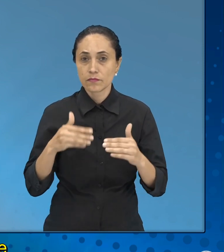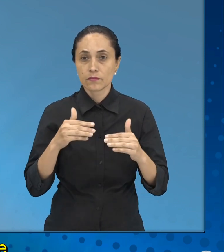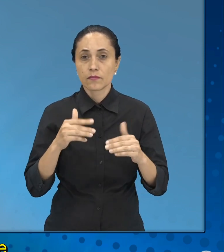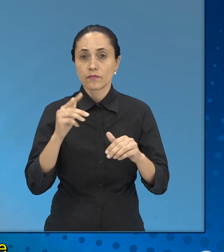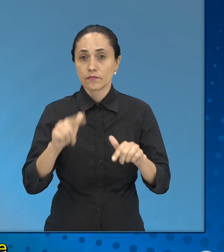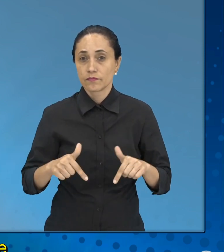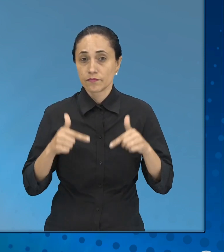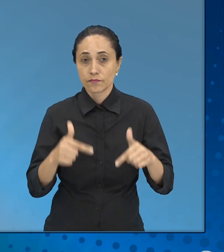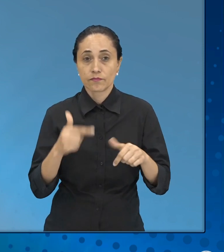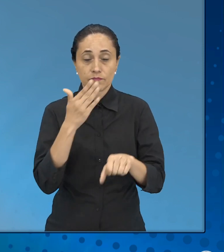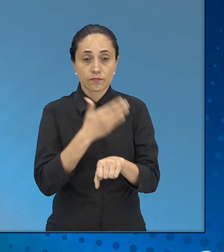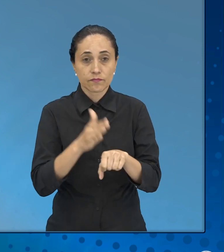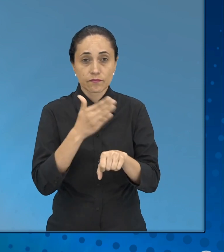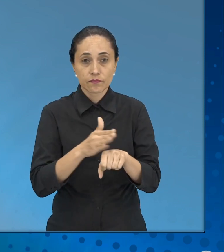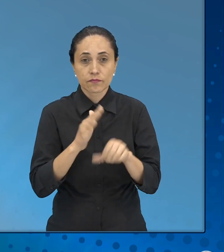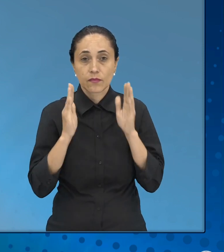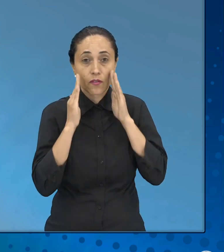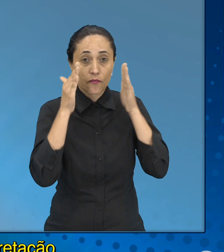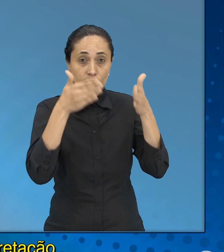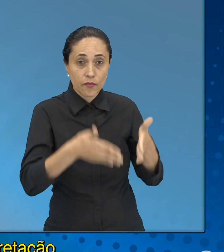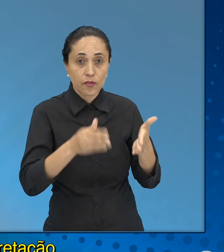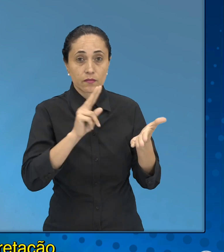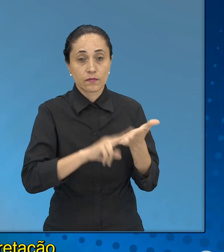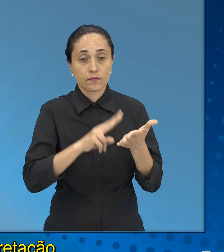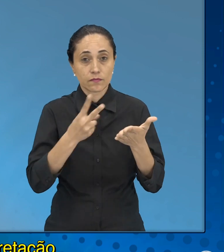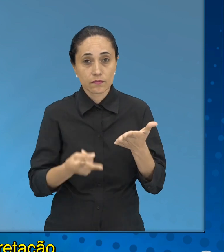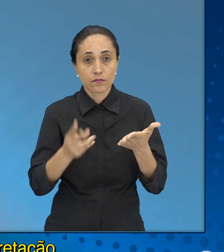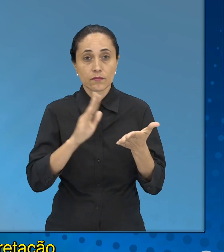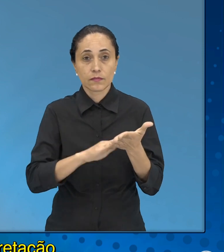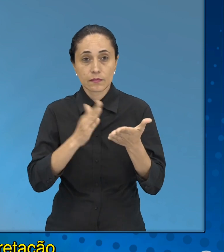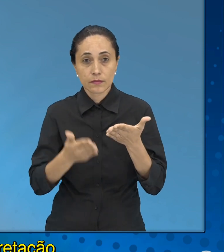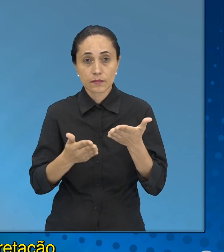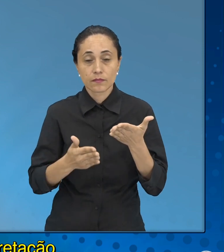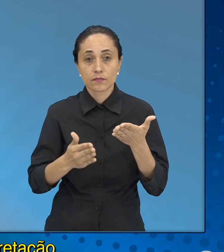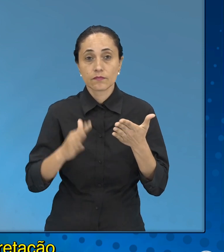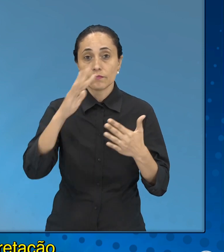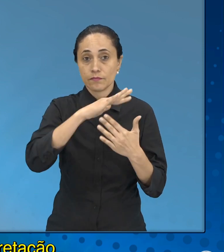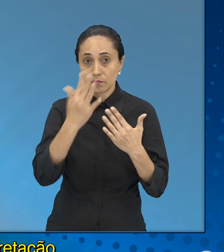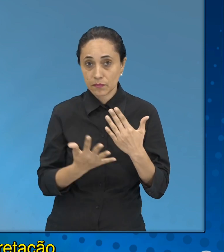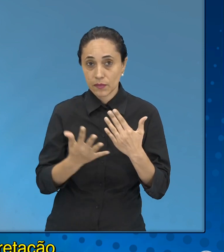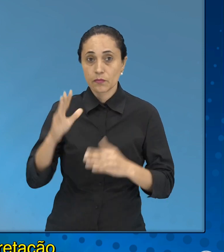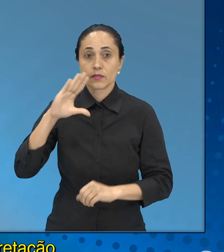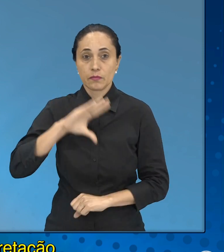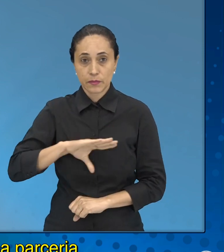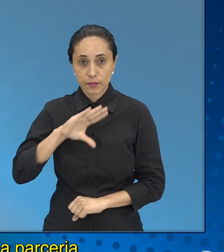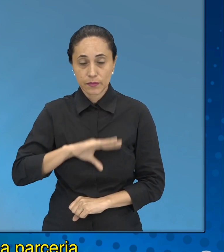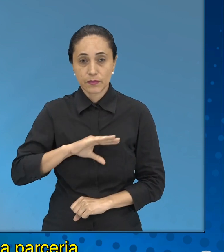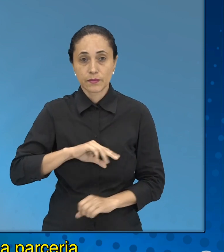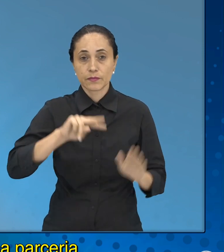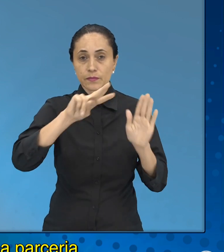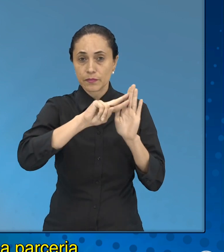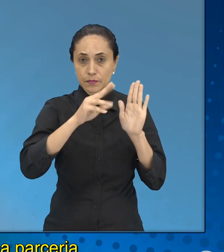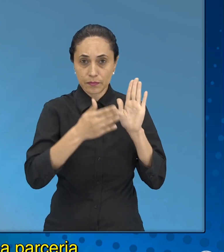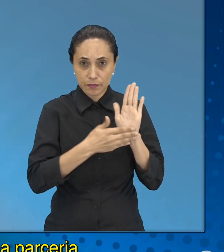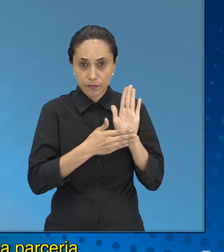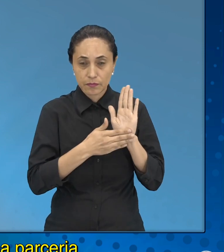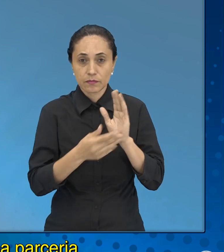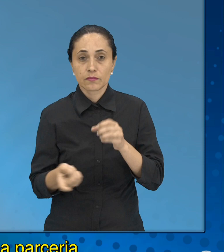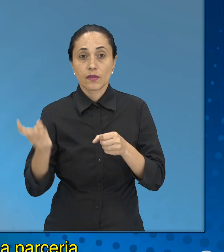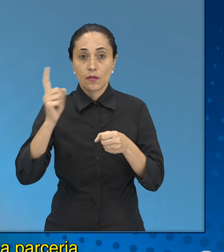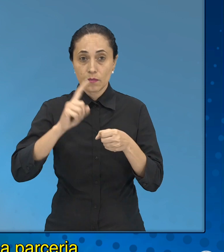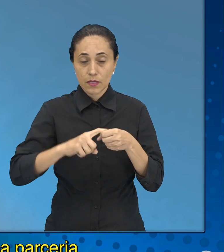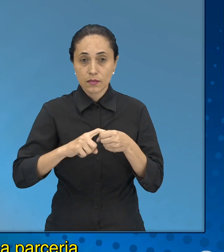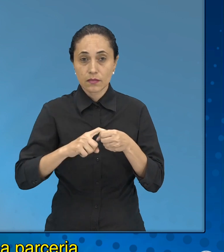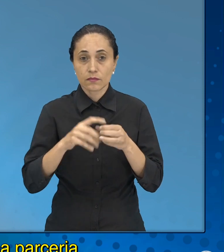outras práticas, ações voltadas à tradução e à interpretação Libras-Português. O TRAD